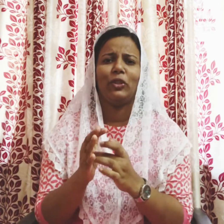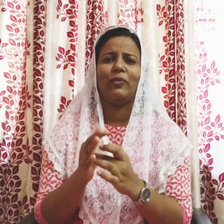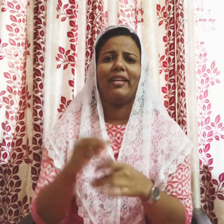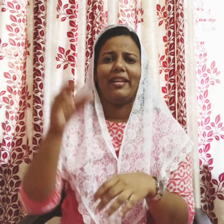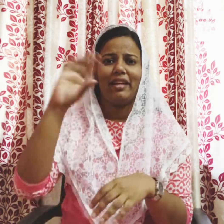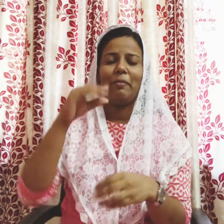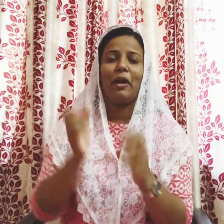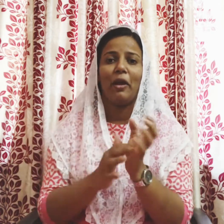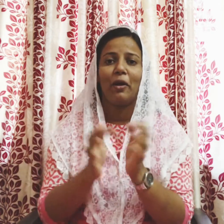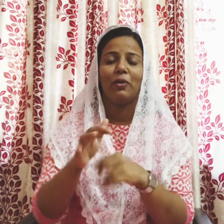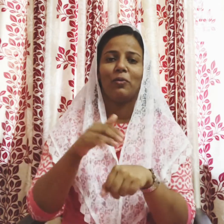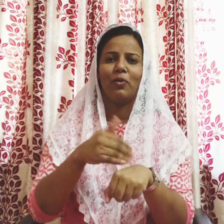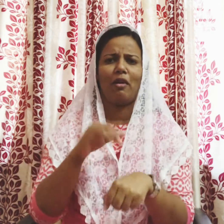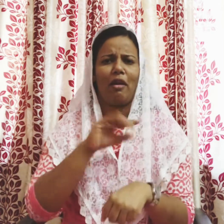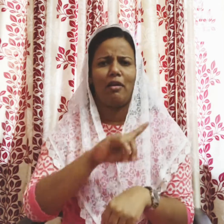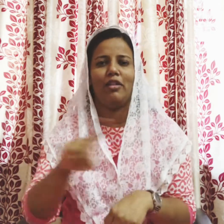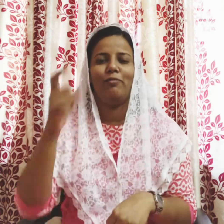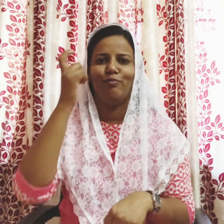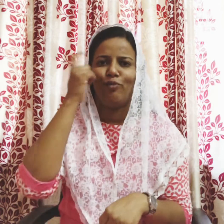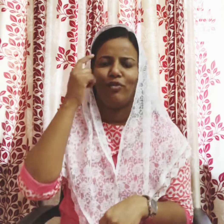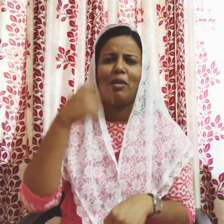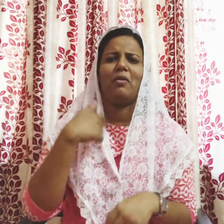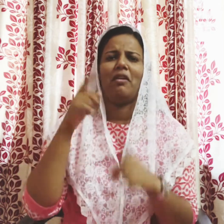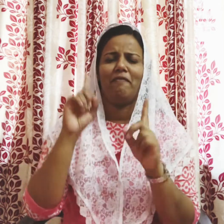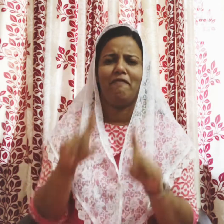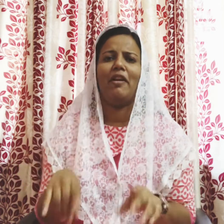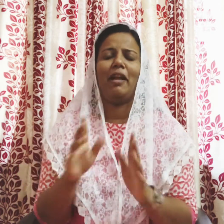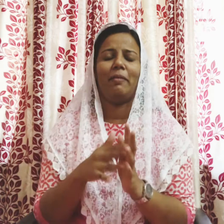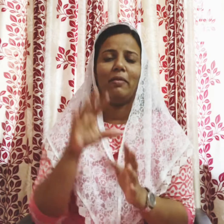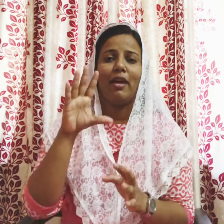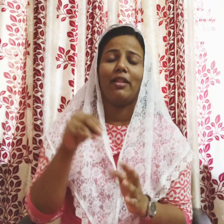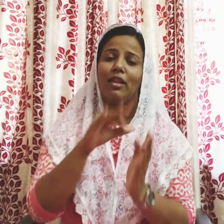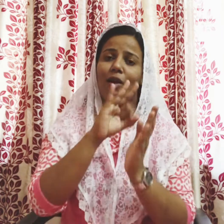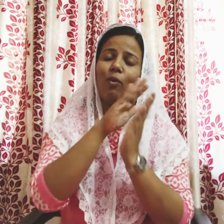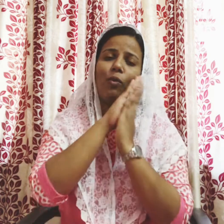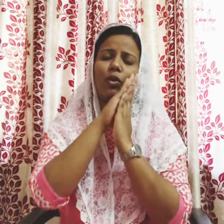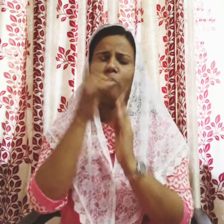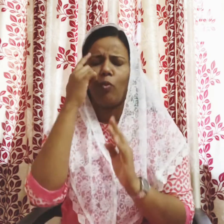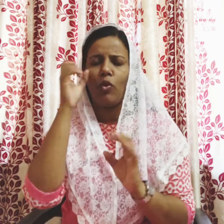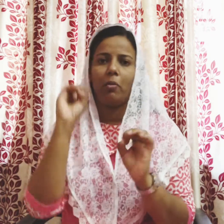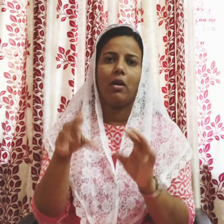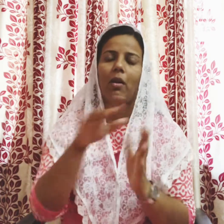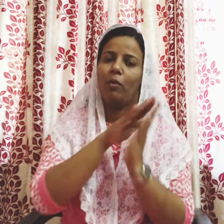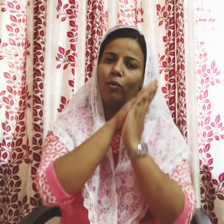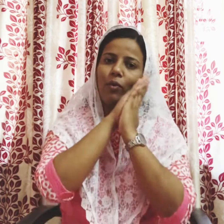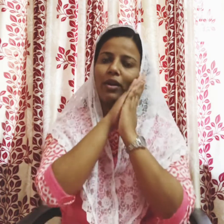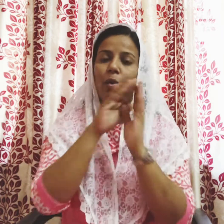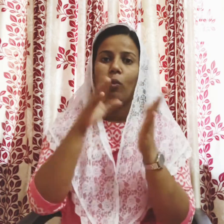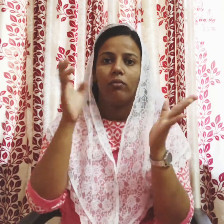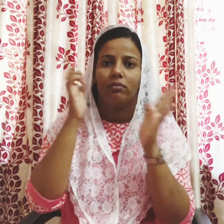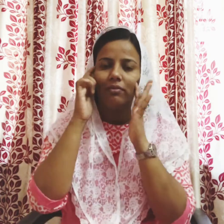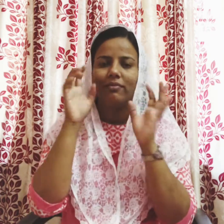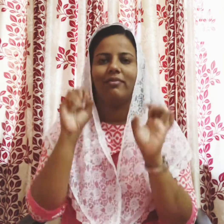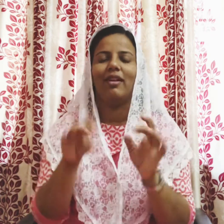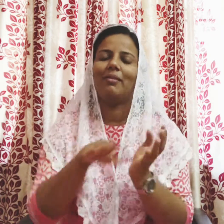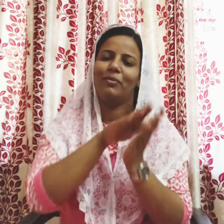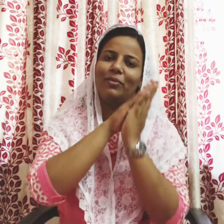കർത്താവ് നമ്മളെ ഉണർത്തിയത്. ആ ഒരു ബോധം എന്നും പ്രഭാതത്തിൽ നമുക്ക് വേണം. നാം കിടന്നുറങ്ങി, പരിസരബോധമില്ലാതെ കിടന്നുറങ്ങി, ഒന്നും അറിയാതെ കിടന്നുറങ്ങി,